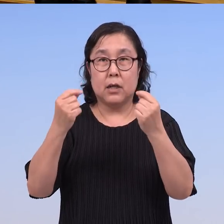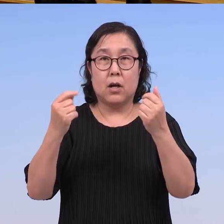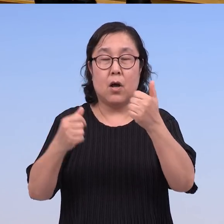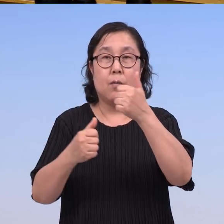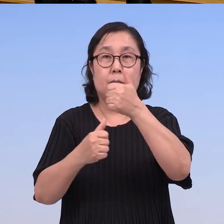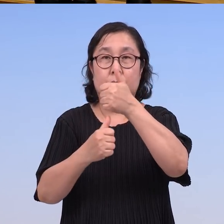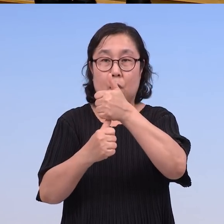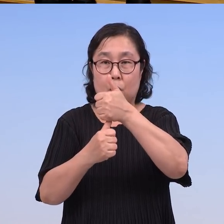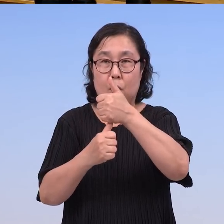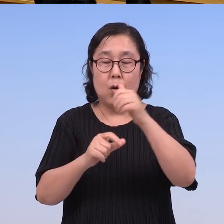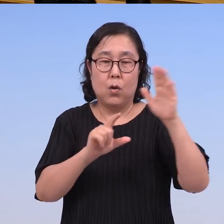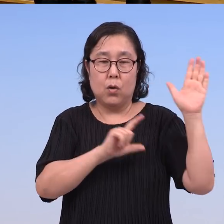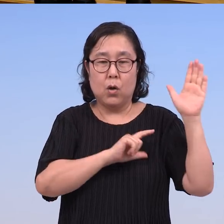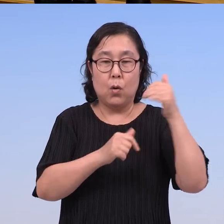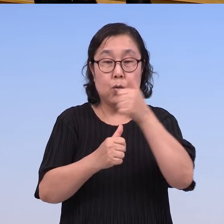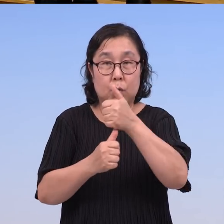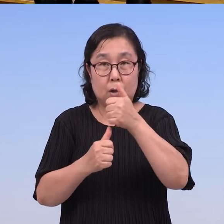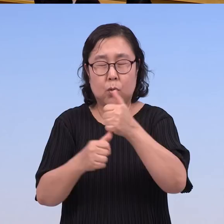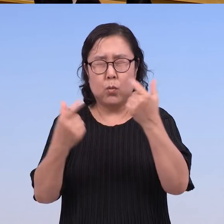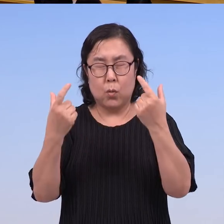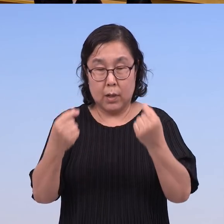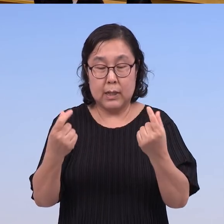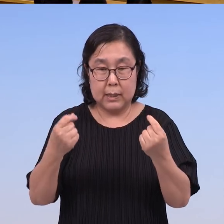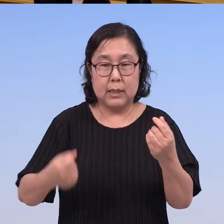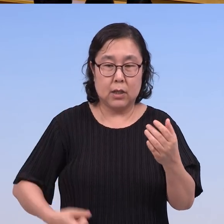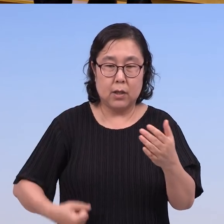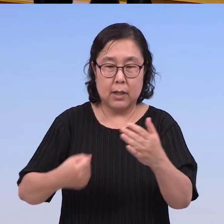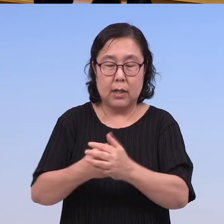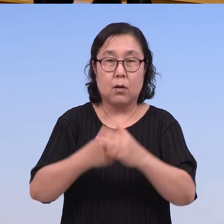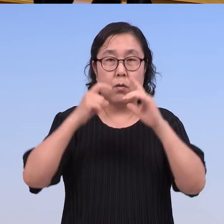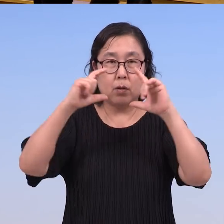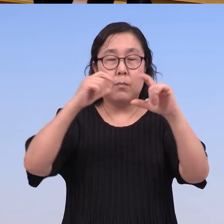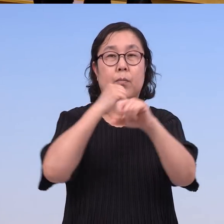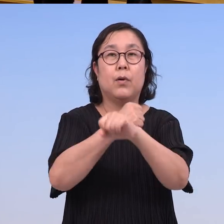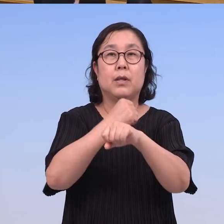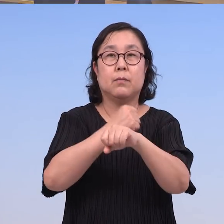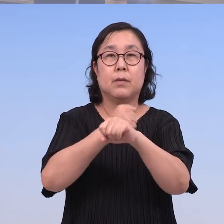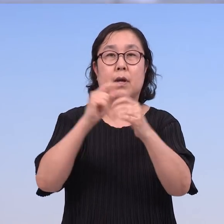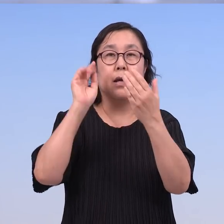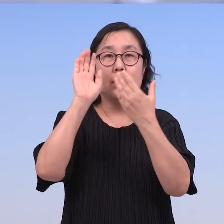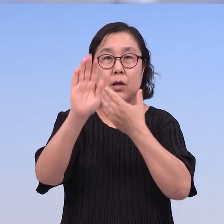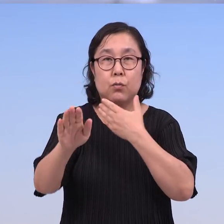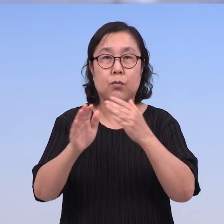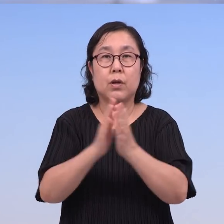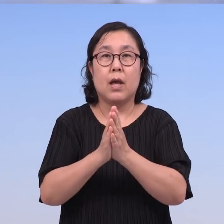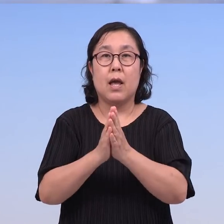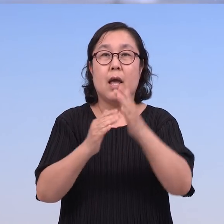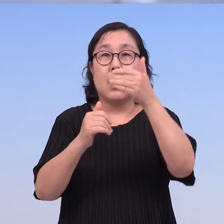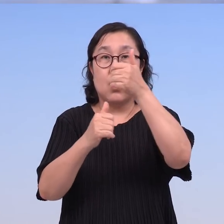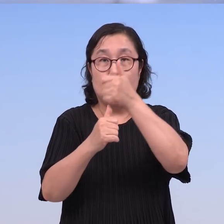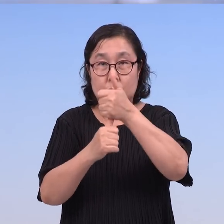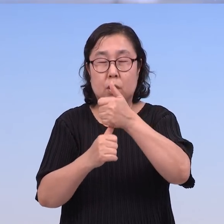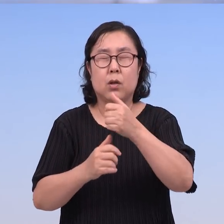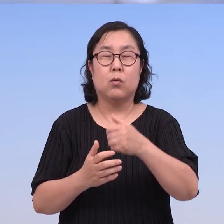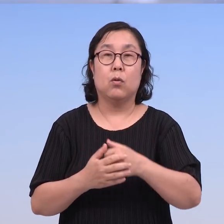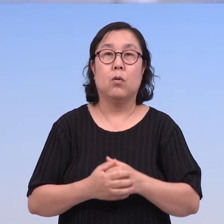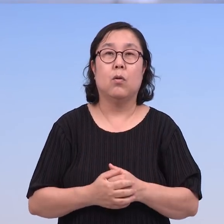그렇게 결단하고 선포한 거거든요. 그랬더니 이후에 그